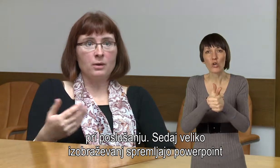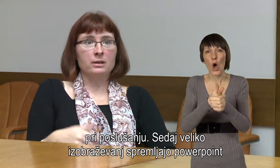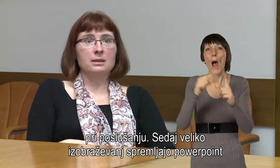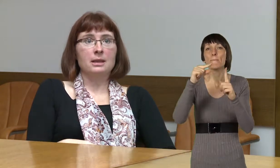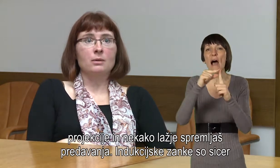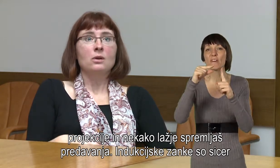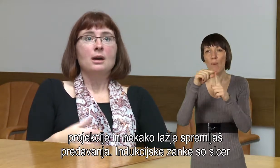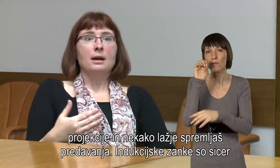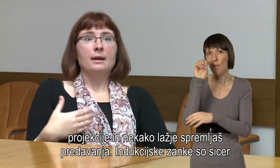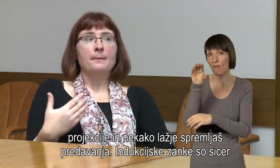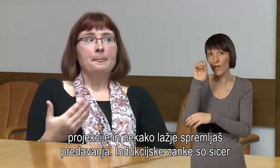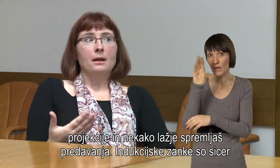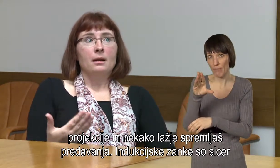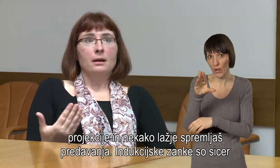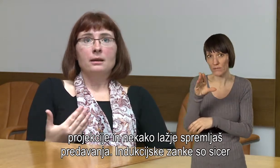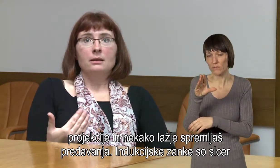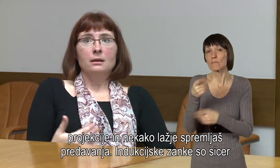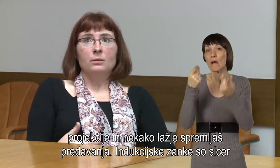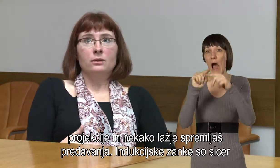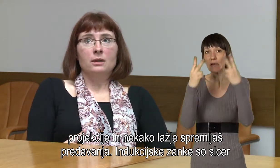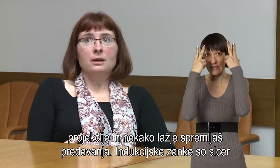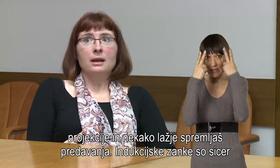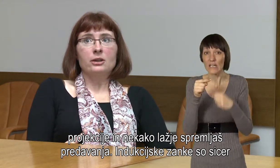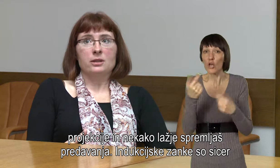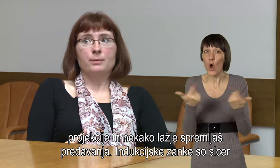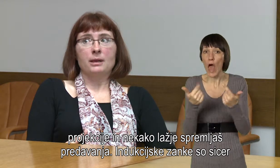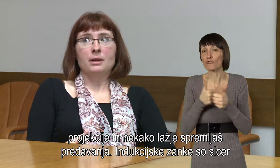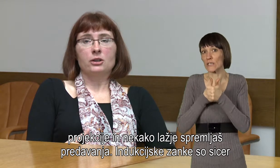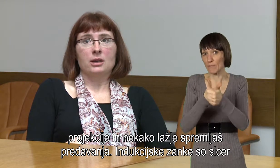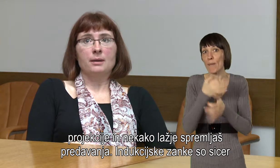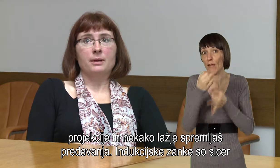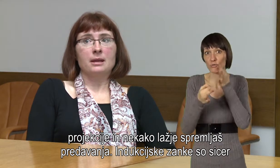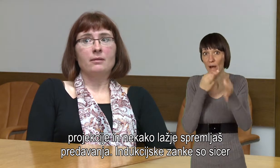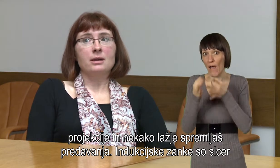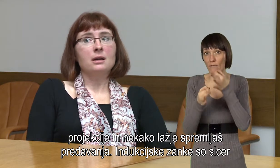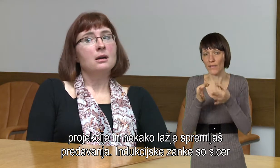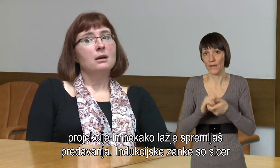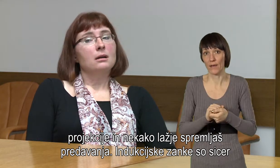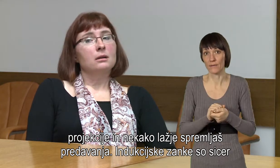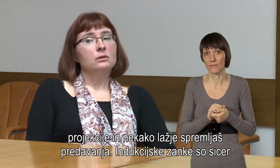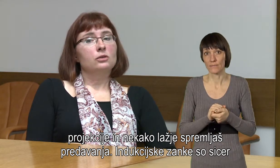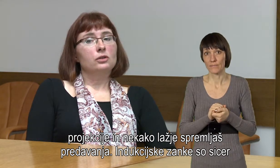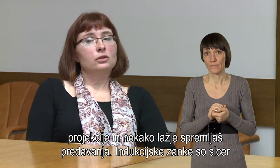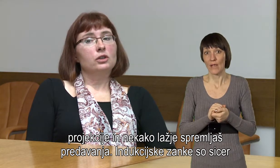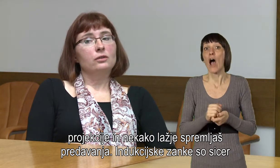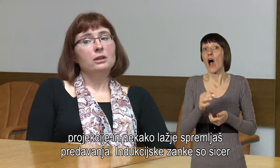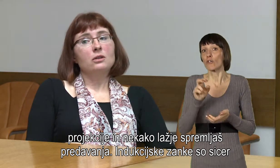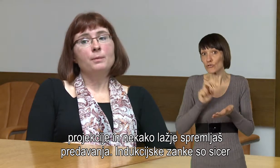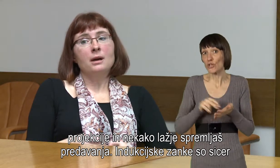PowerPoint sistemov, in v bistvu nekako lažje spremljaš predavanja. Še vedno pa